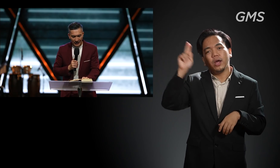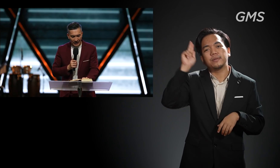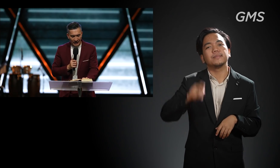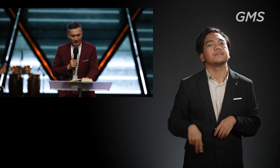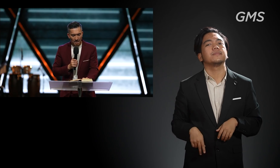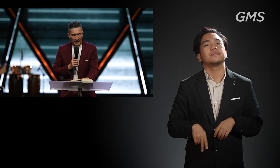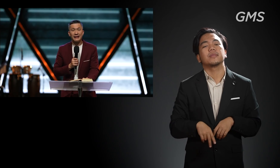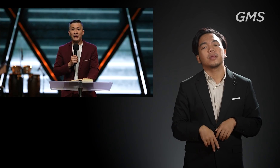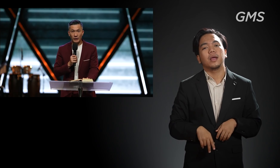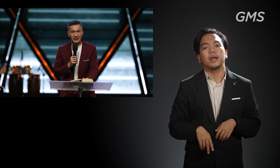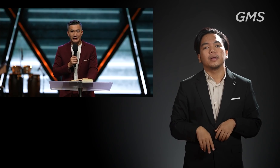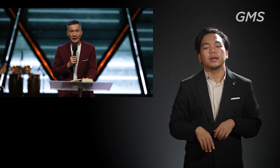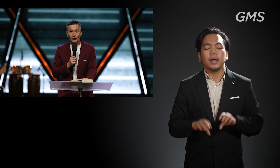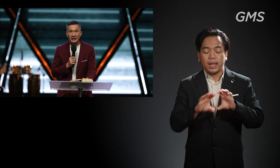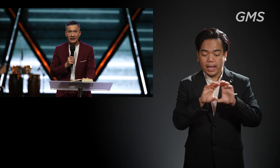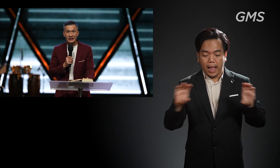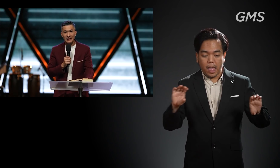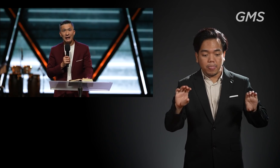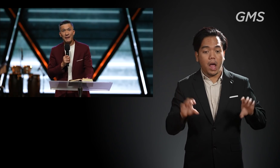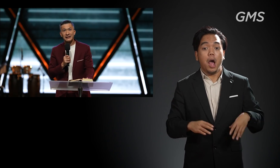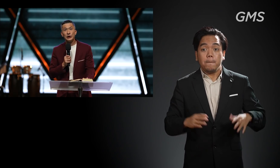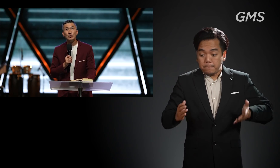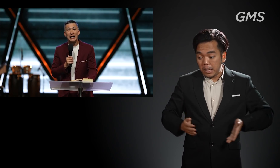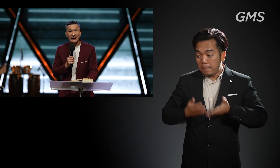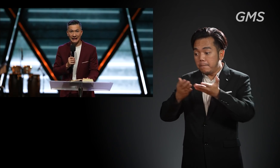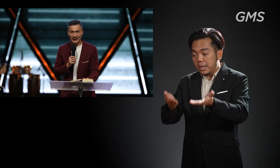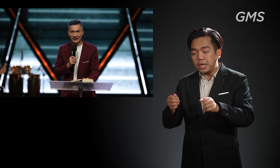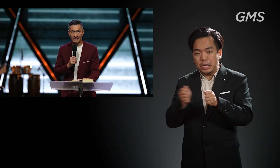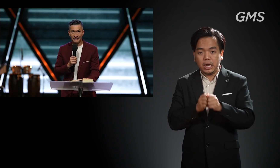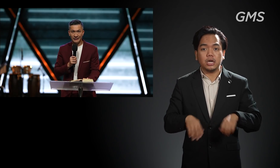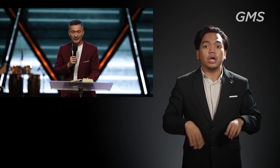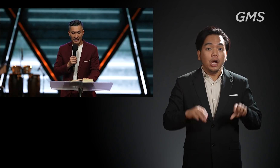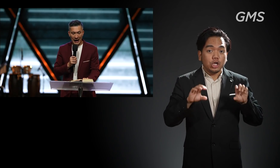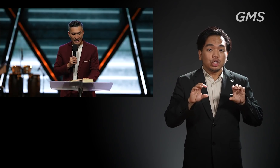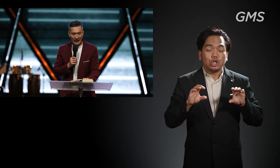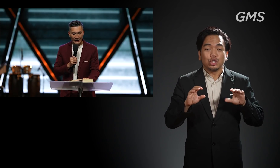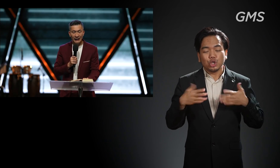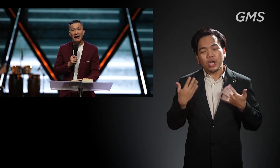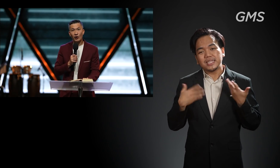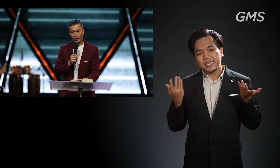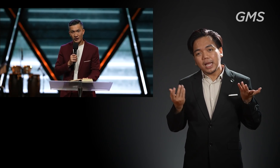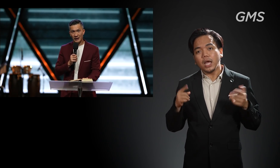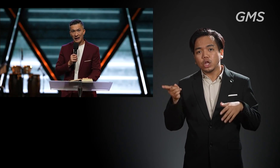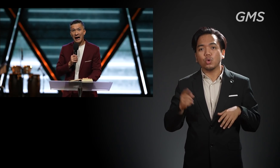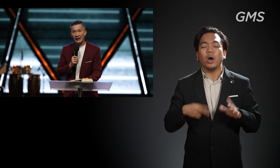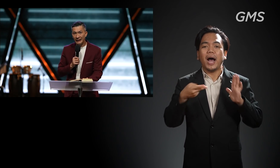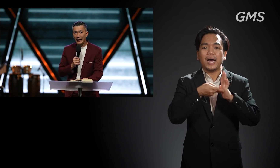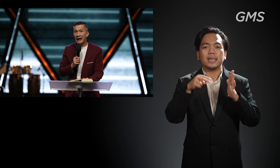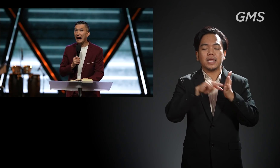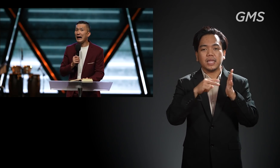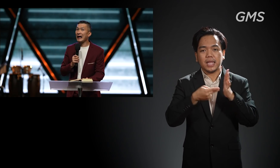Kata memberi dengan sukacita. Sukacita sini dalam bahasa Yunaninya adalah hilaros.